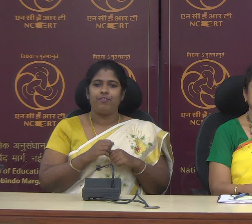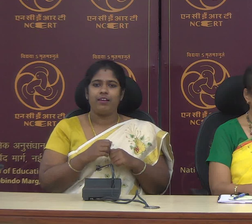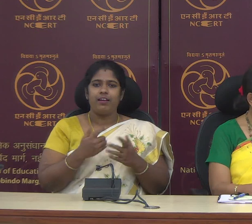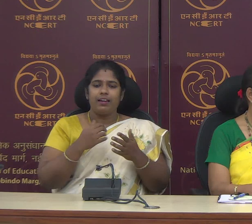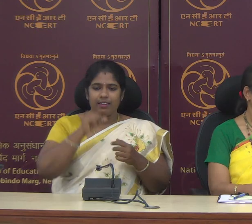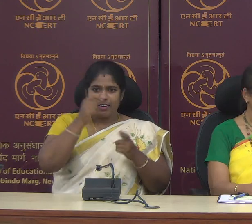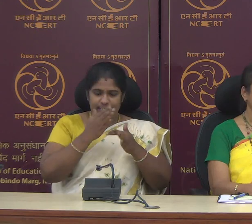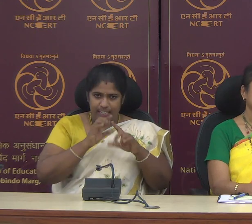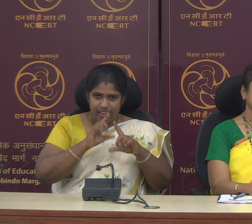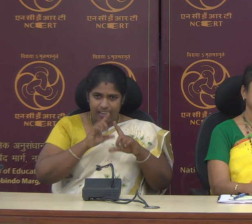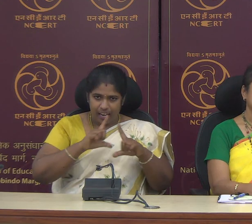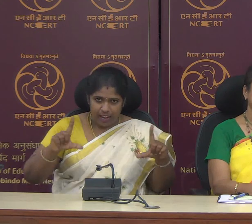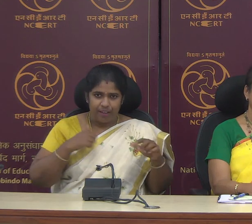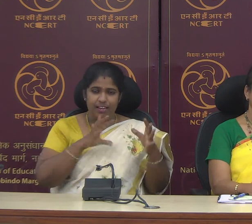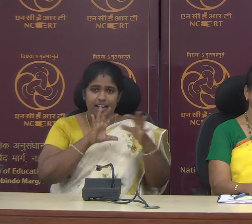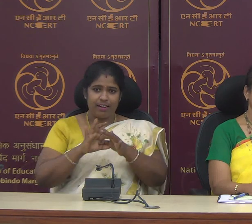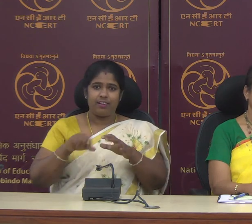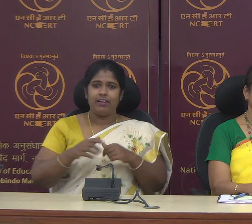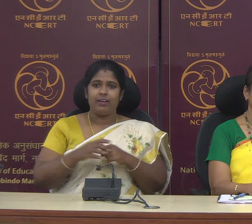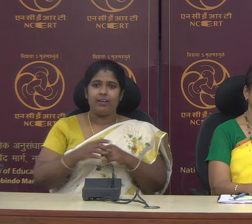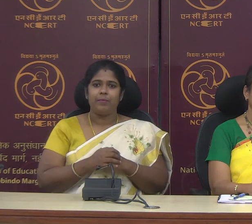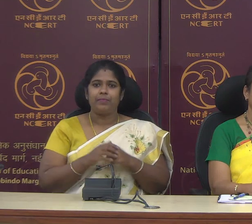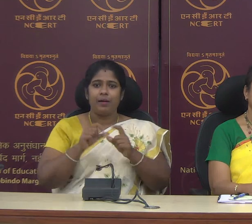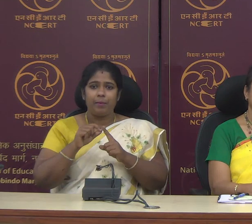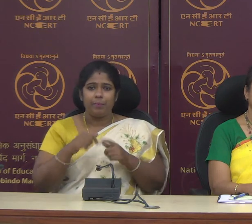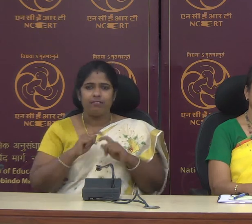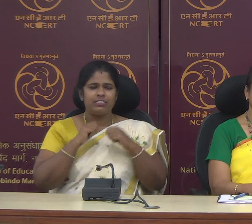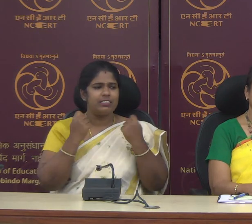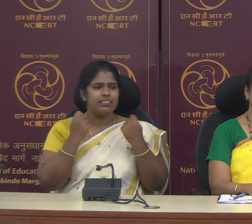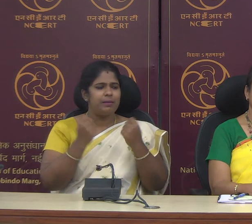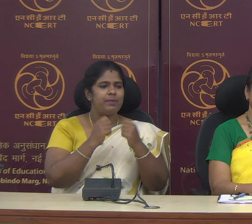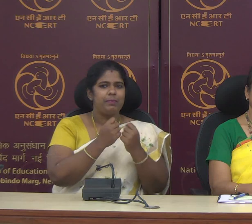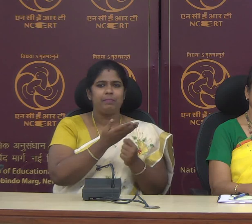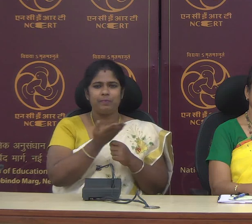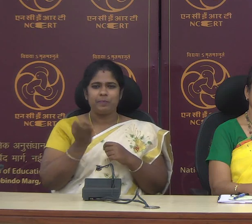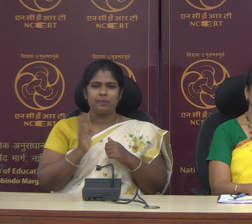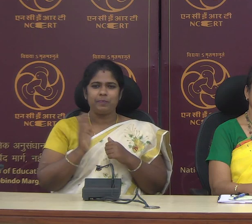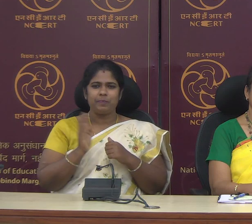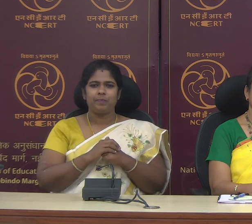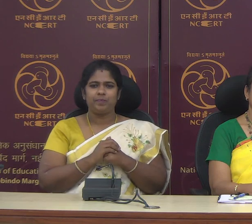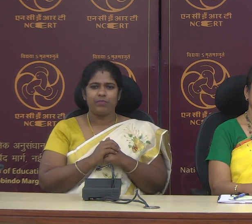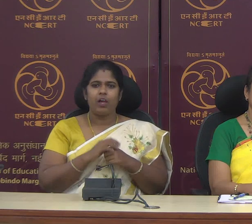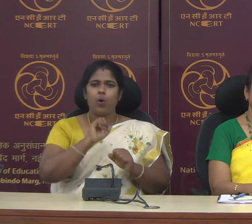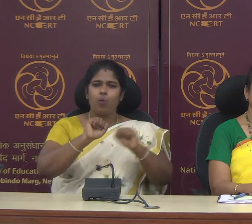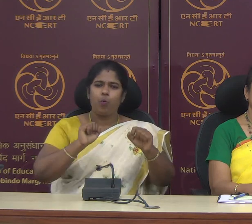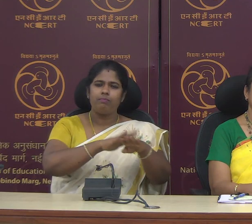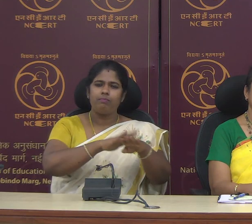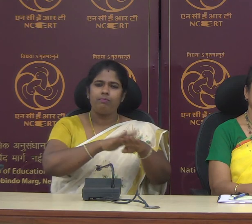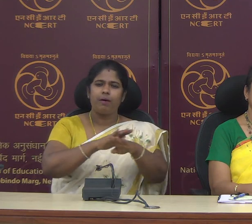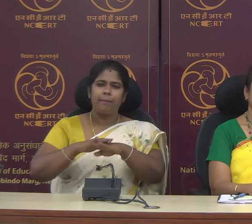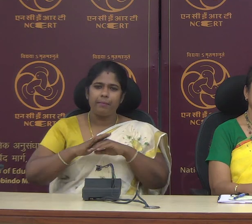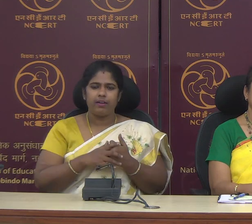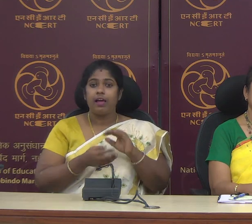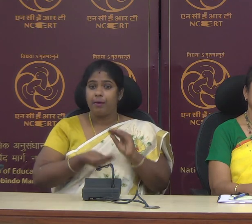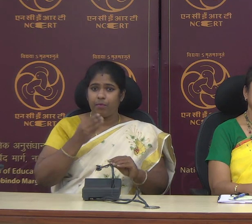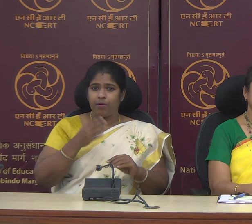इम्प्लीमेंटेशन की जैसे आपने बात की NEP की, तो ये सारे प्रयास हमारी सभी टीमों के द्वारा अपने अपने क्षेत्रों में जारी हैं और ये निर्बाध